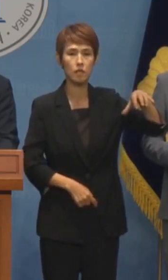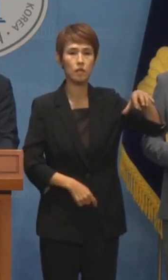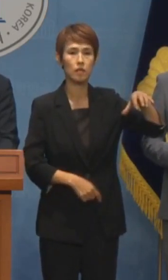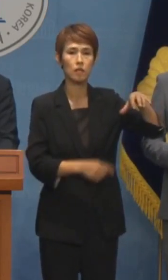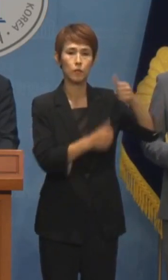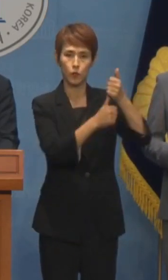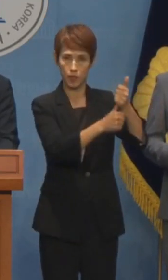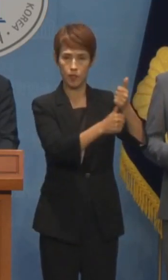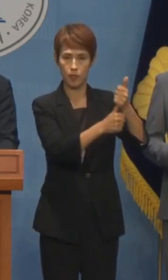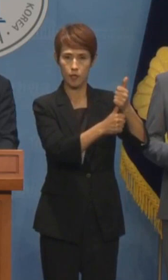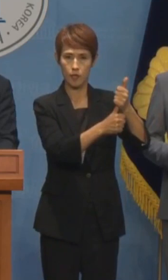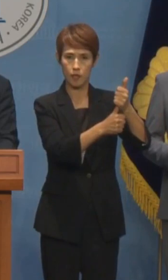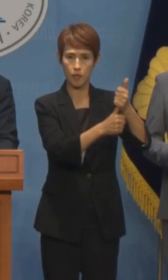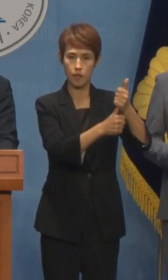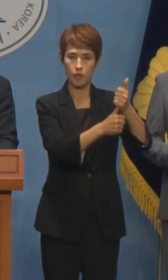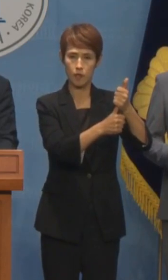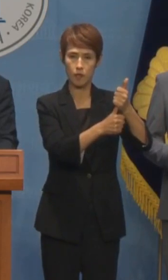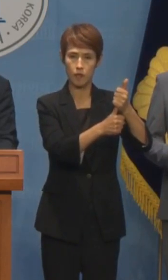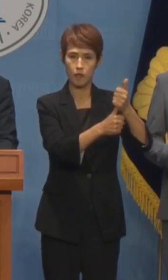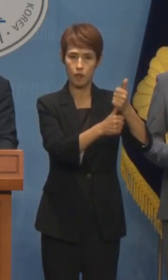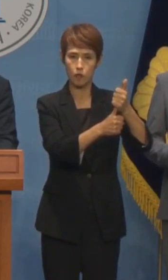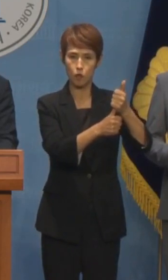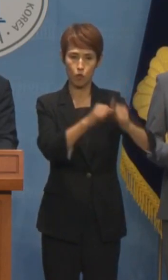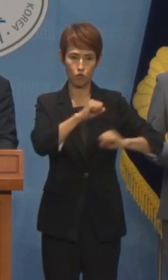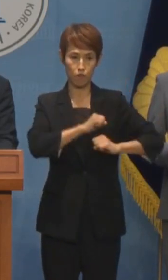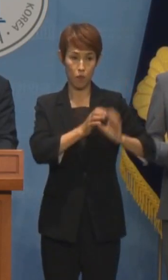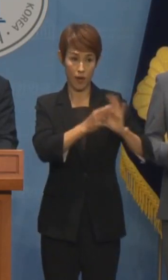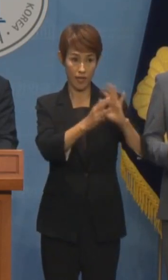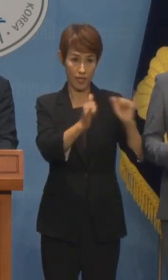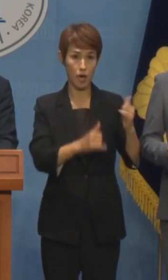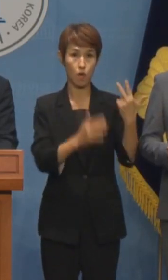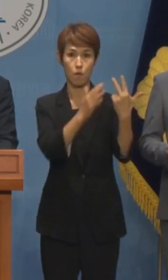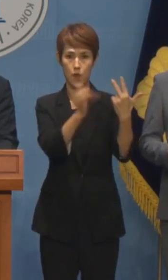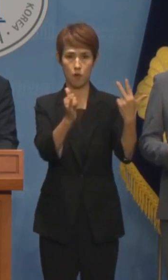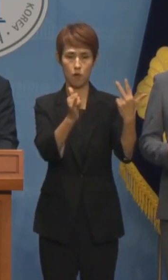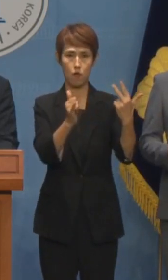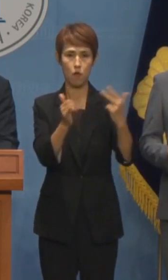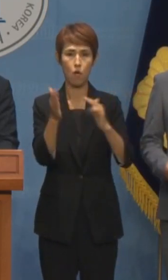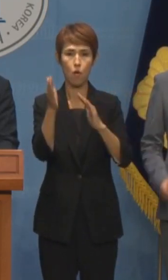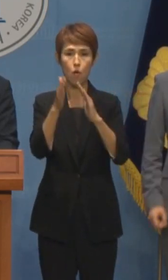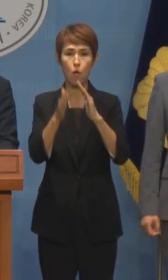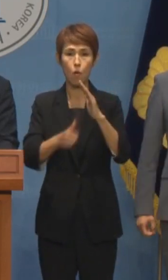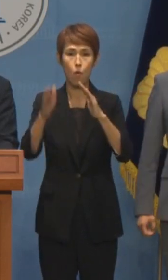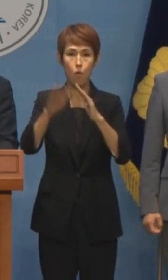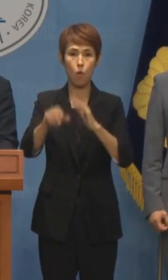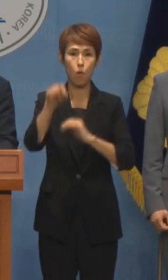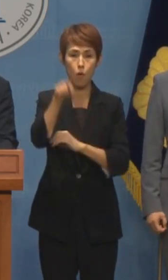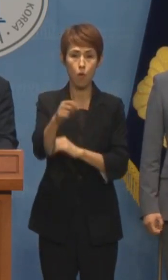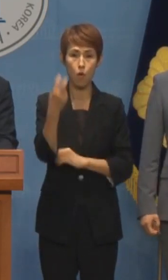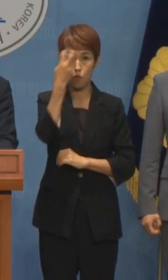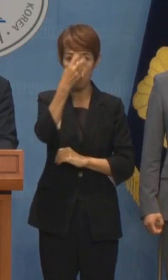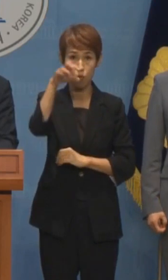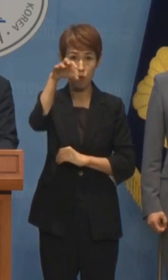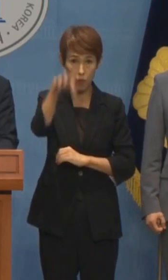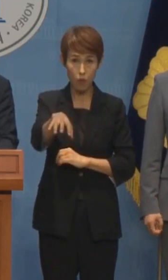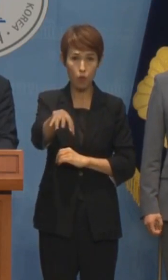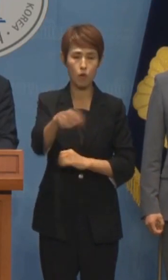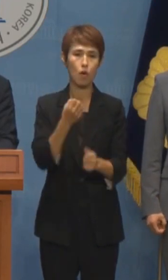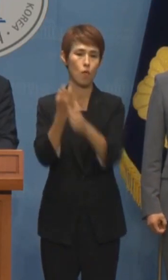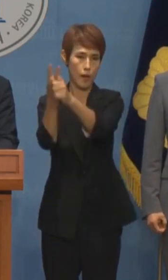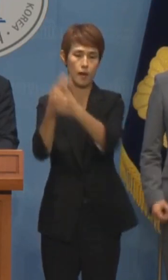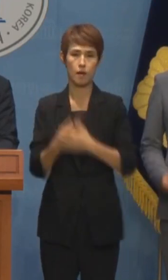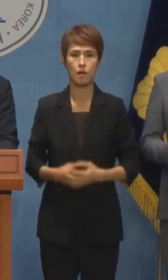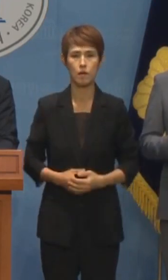포함한 대통령실 및 국방부 관계자 7명을 고위공직자 범죄수사처에 고발합니다.